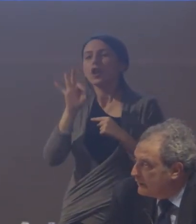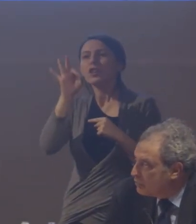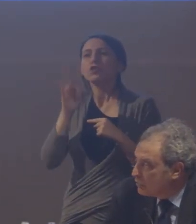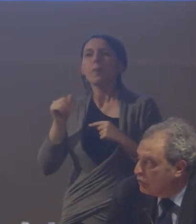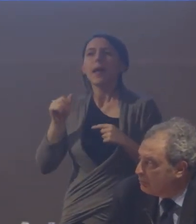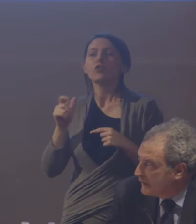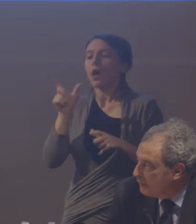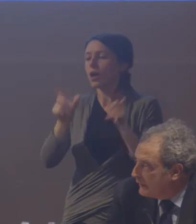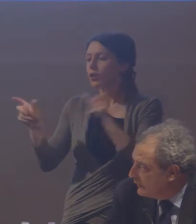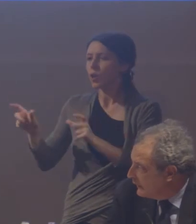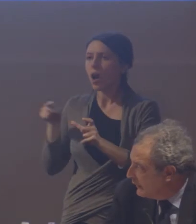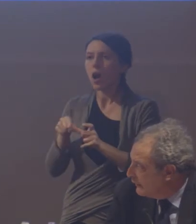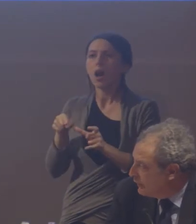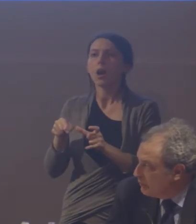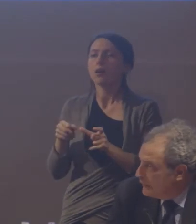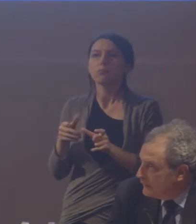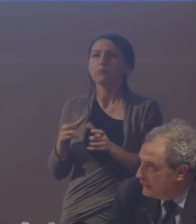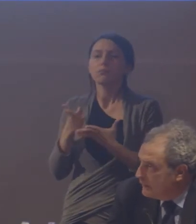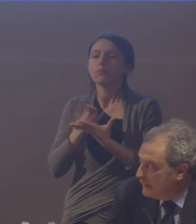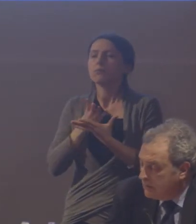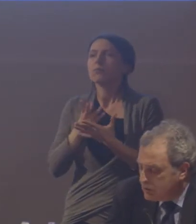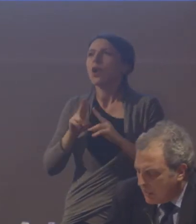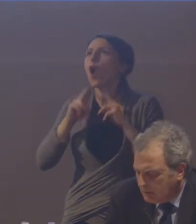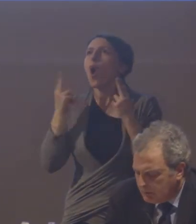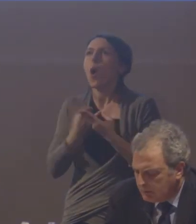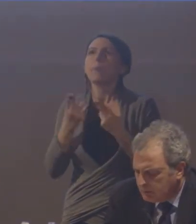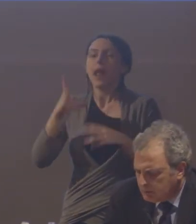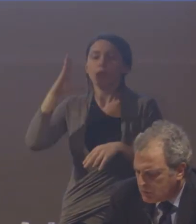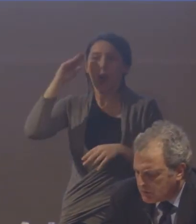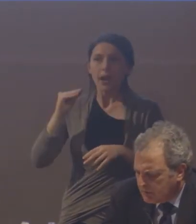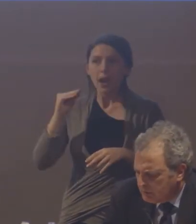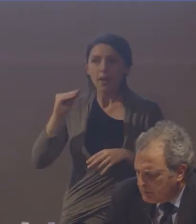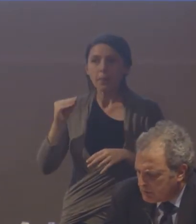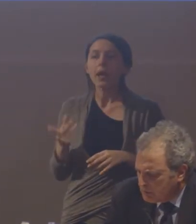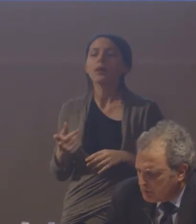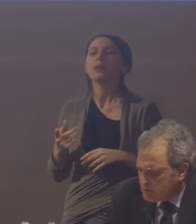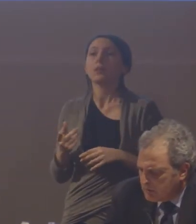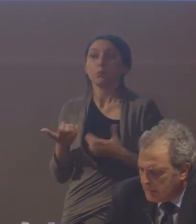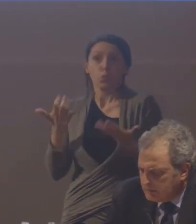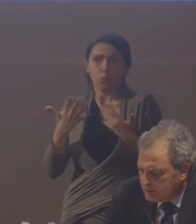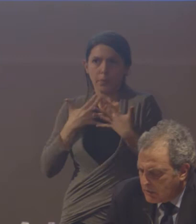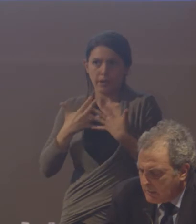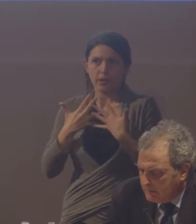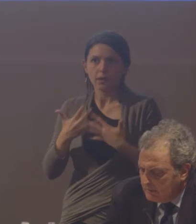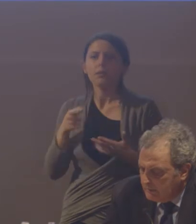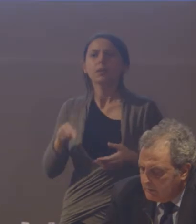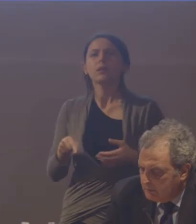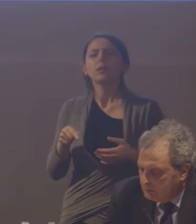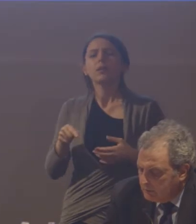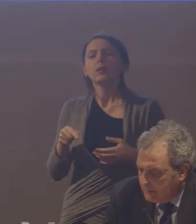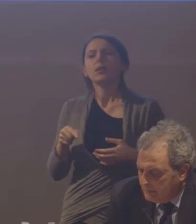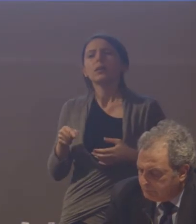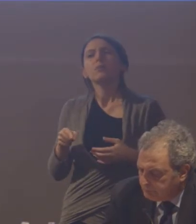che sono completamente analfabeti, c'ha, i numeri sono impressionanti, c'ha